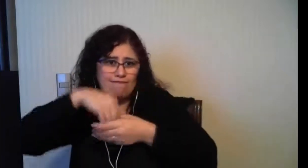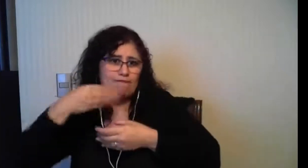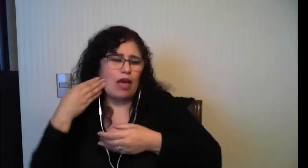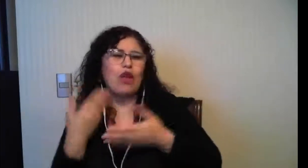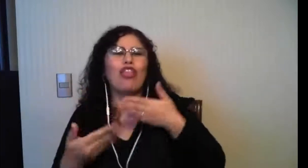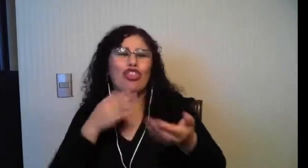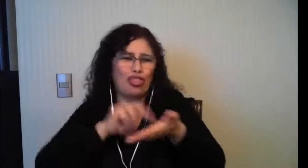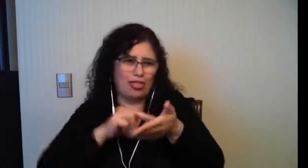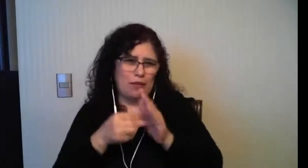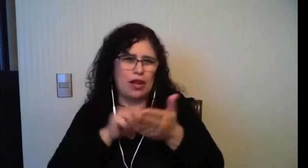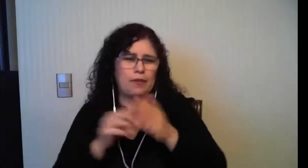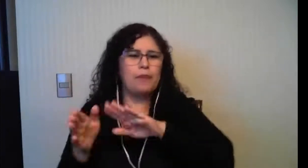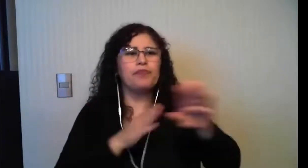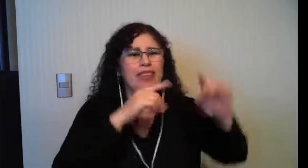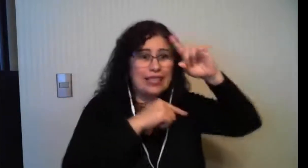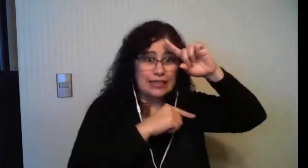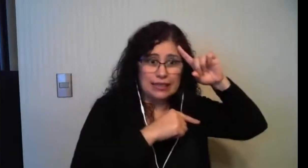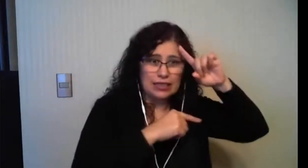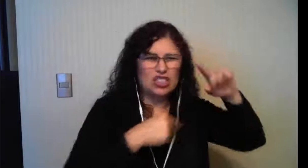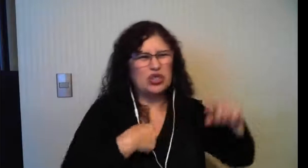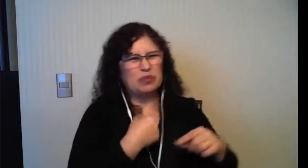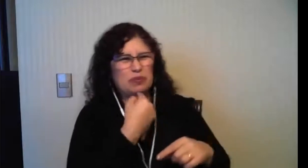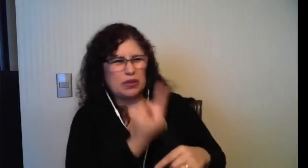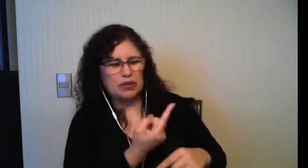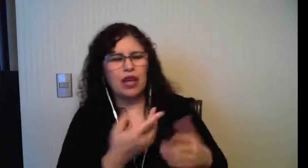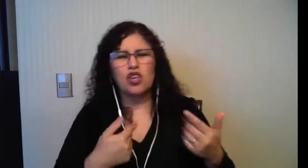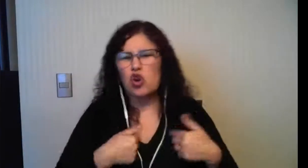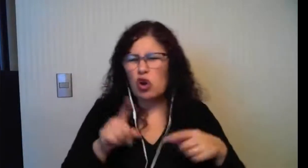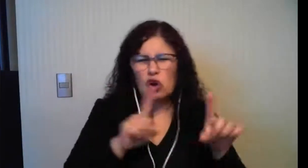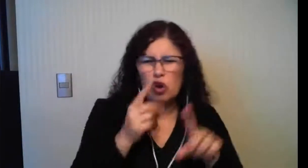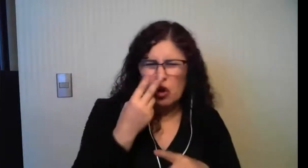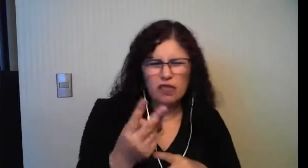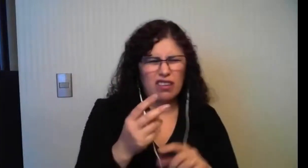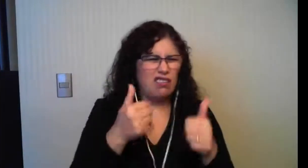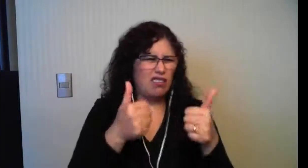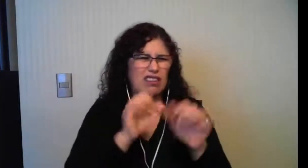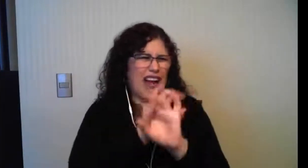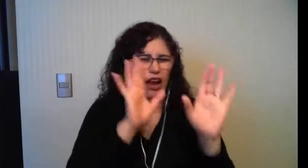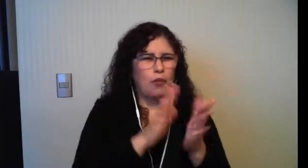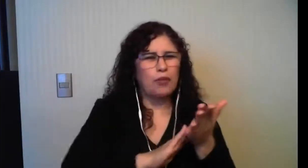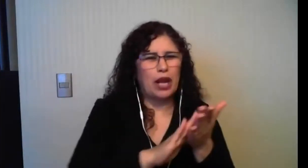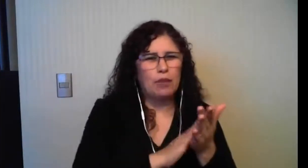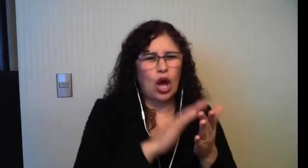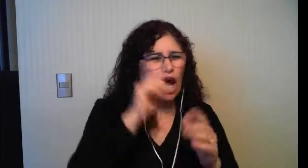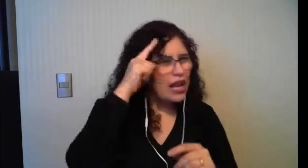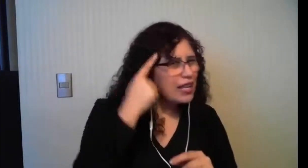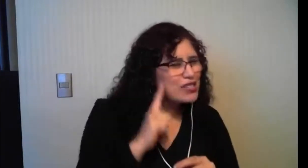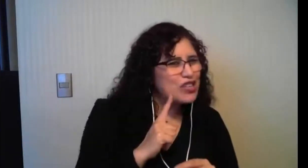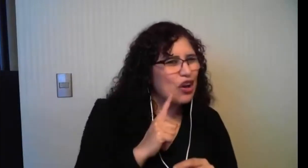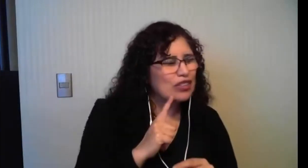Profe, una Sí, consulta es que como que no alcancé a percatar bien de cuando habló de lesiones